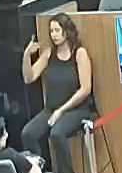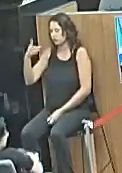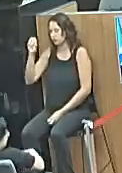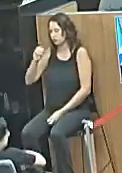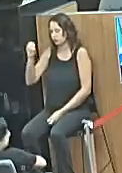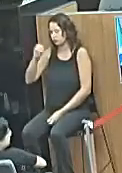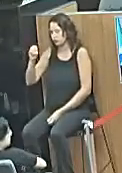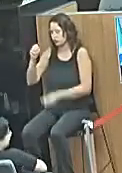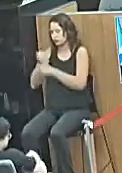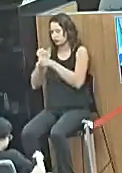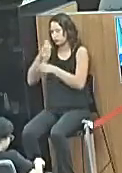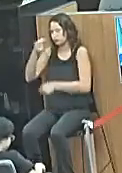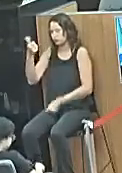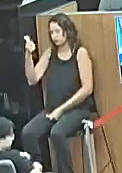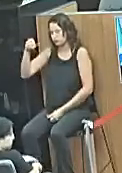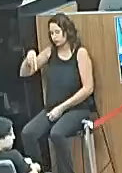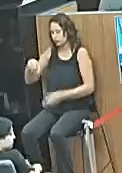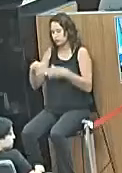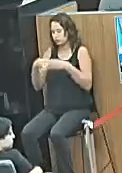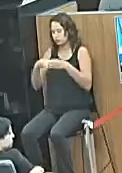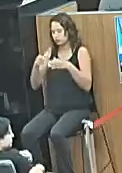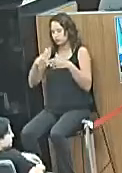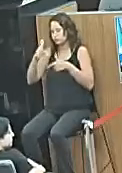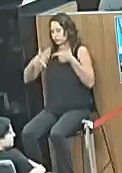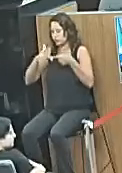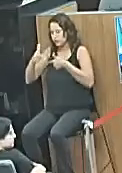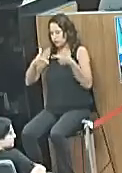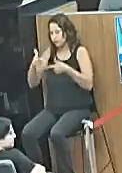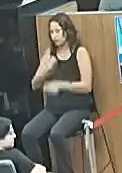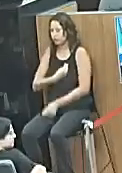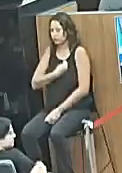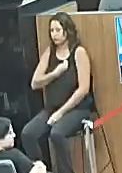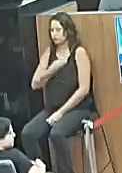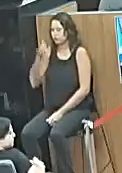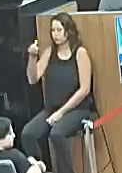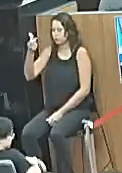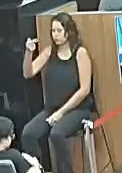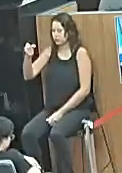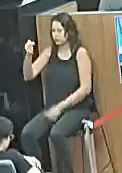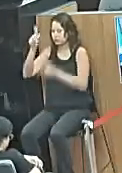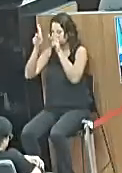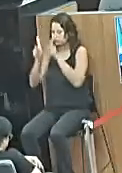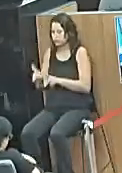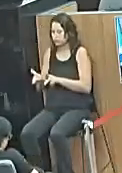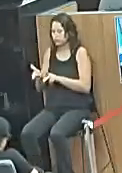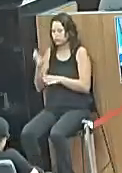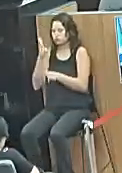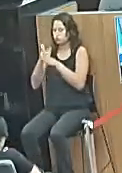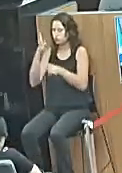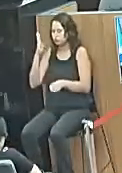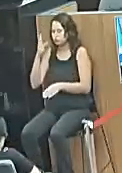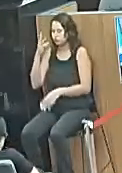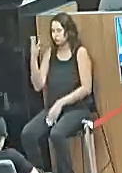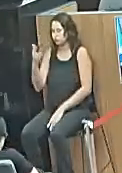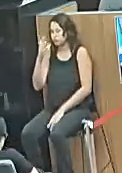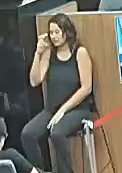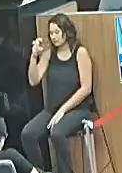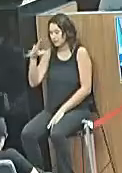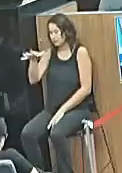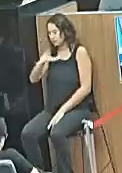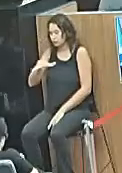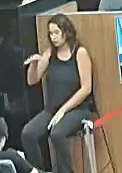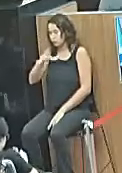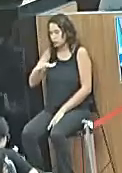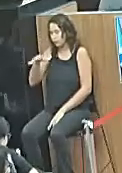2019 o grupo de trabalho com a participação de 67 pessoas identificou cinco áreas de interesse